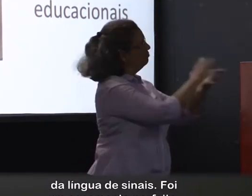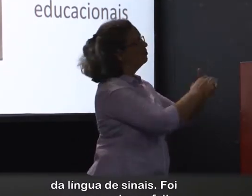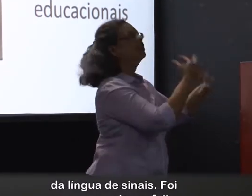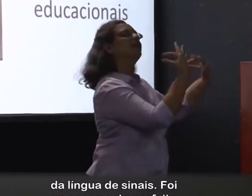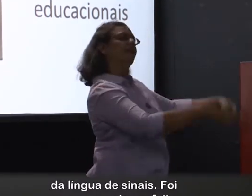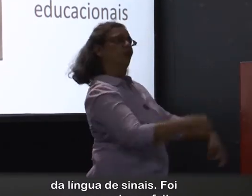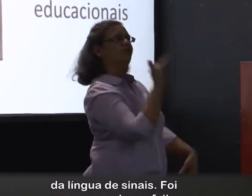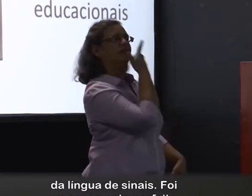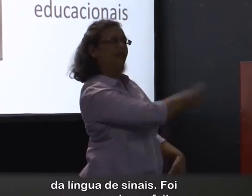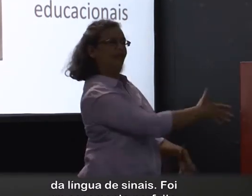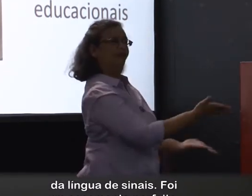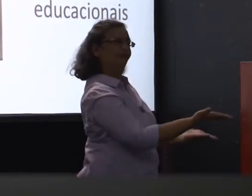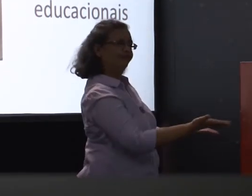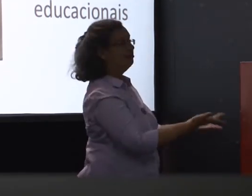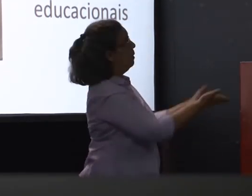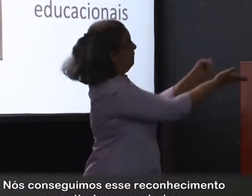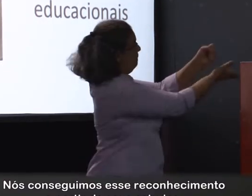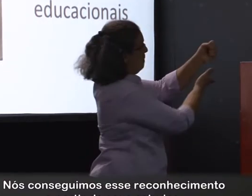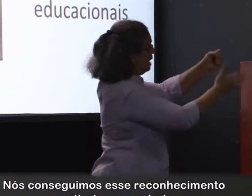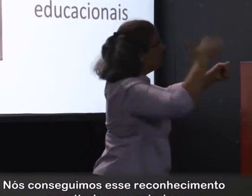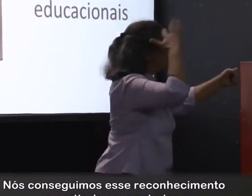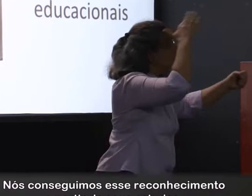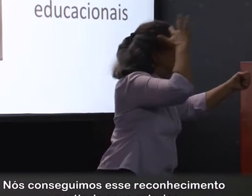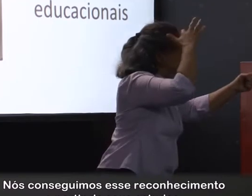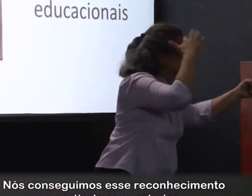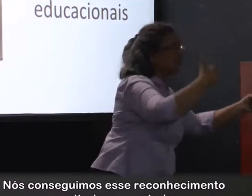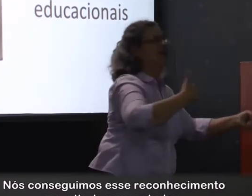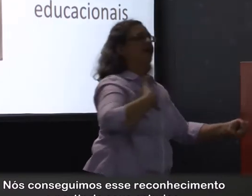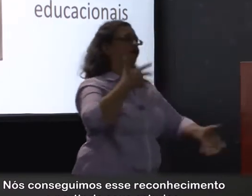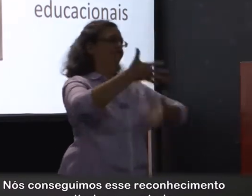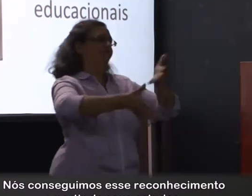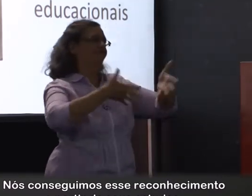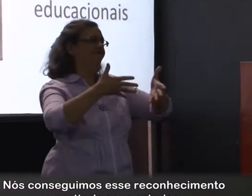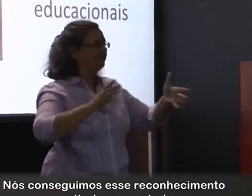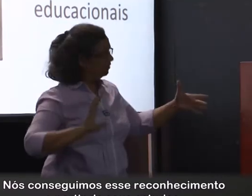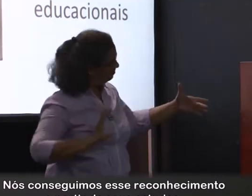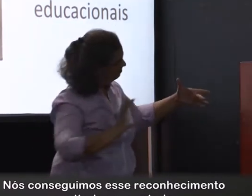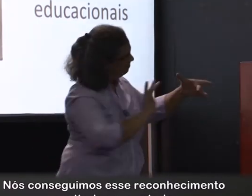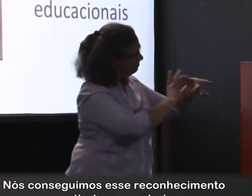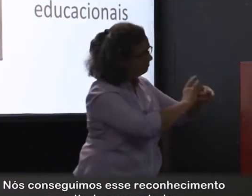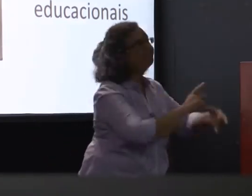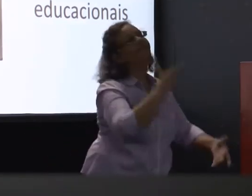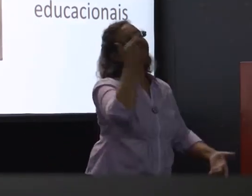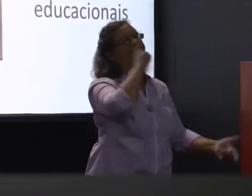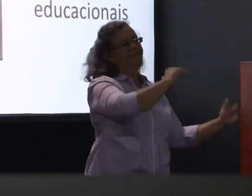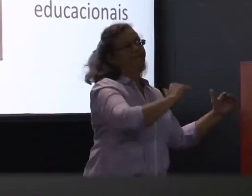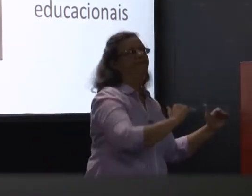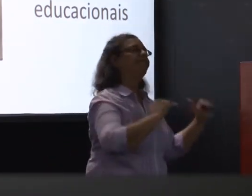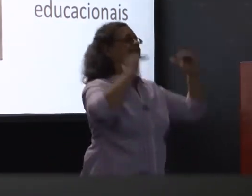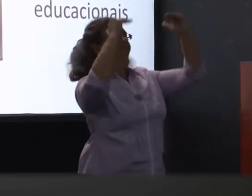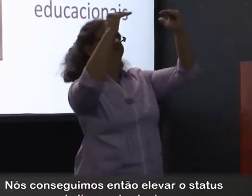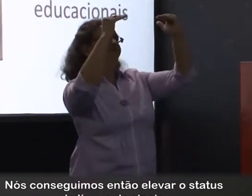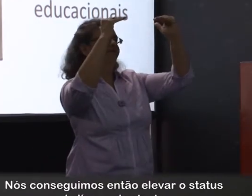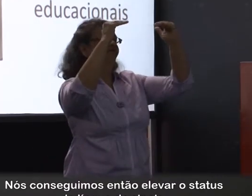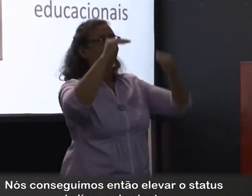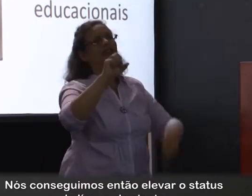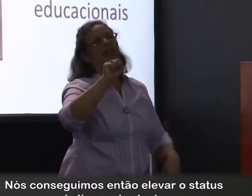casamento perfeito. Né? Nós conseguimos esse reconhecimento a partir dos seus estudos. Então, nós